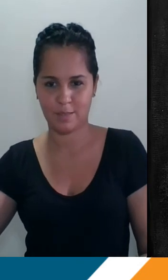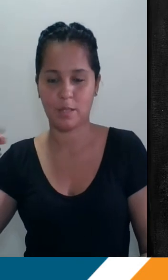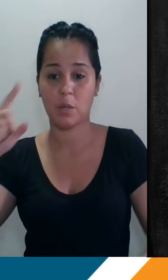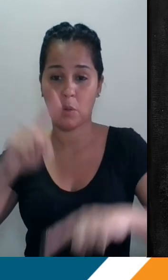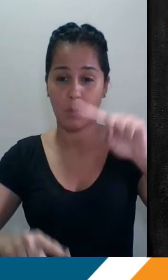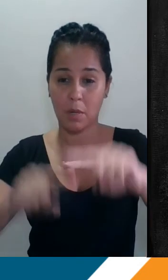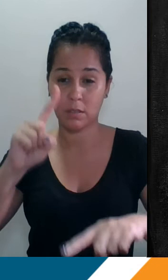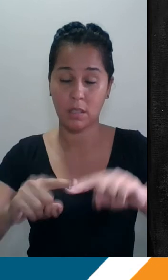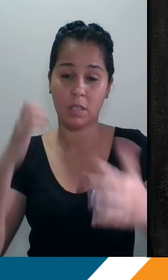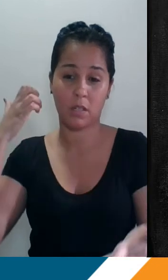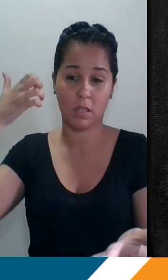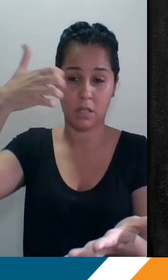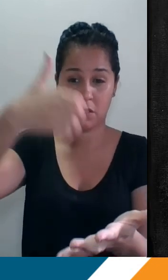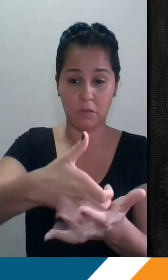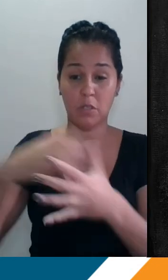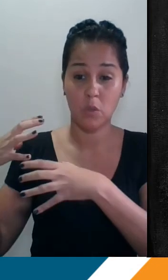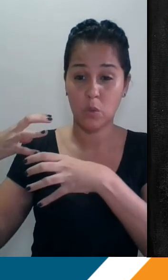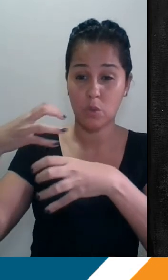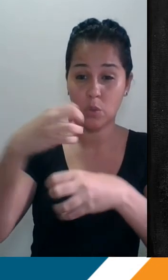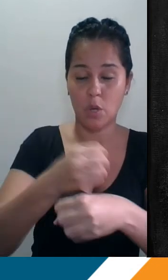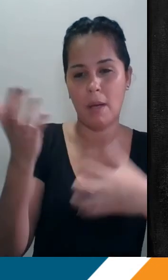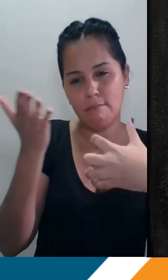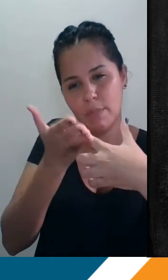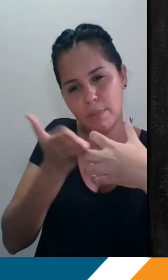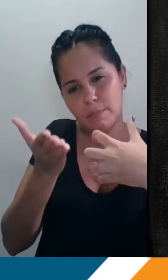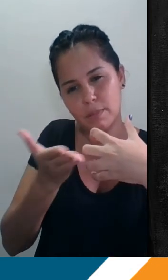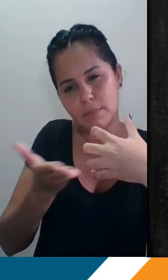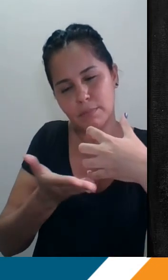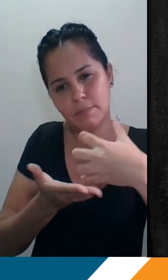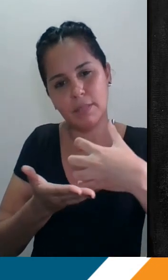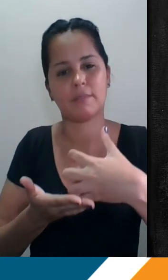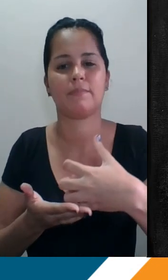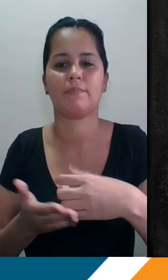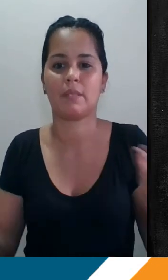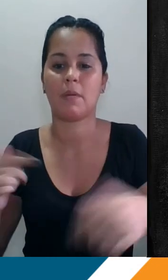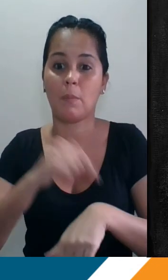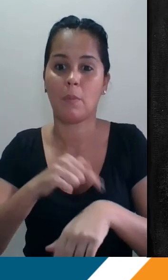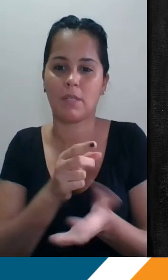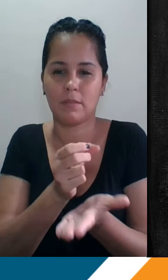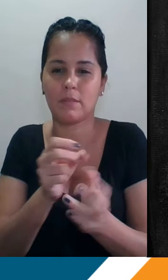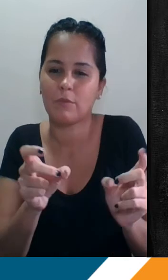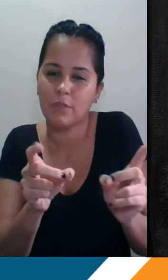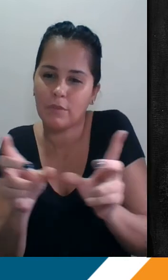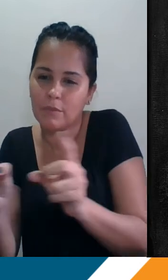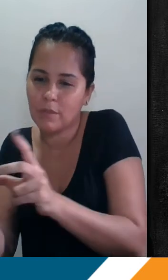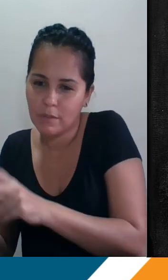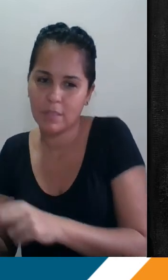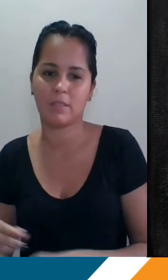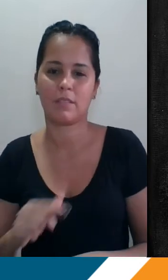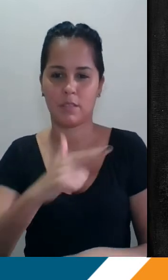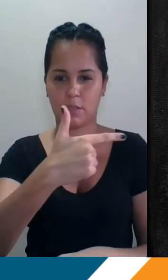vista, basta eu somar o valor de todas as parcelas, só que trazendo elas para o momento da venda, né? Então, vai ser 200 mais